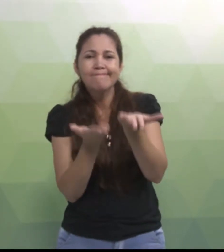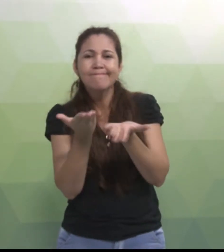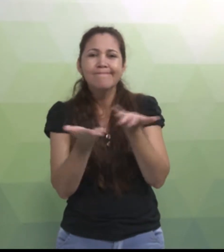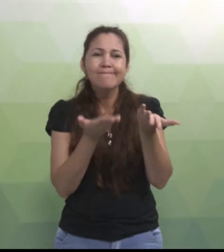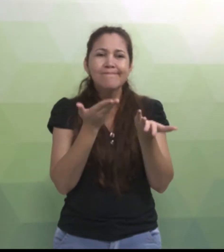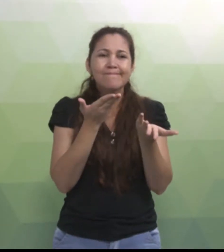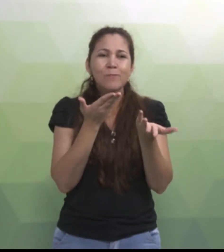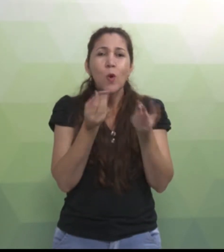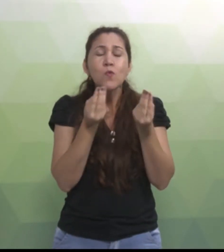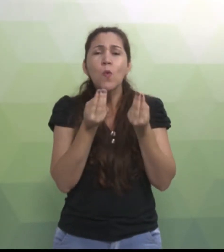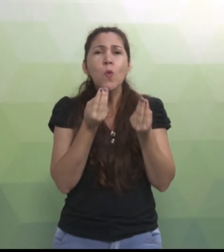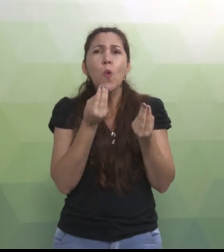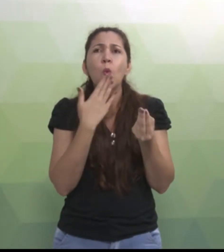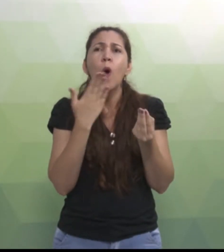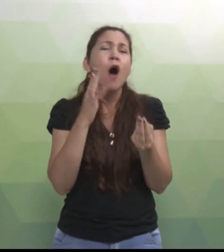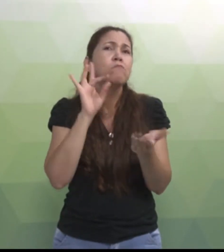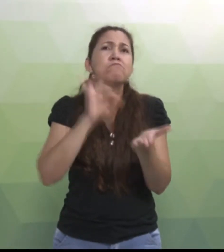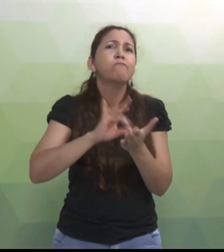objetivo? Como ele vai aprender a Libras?